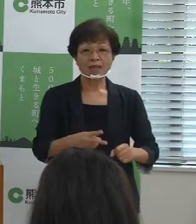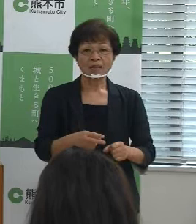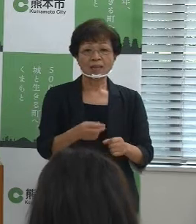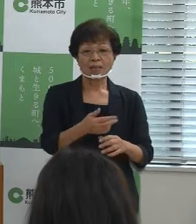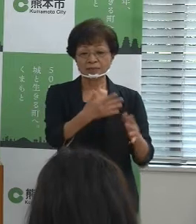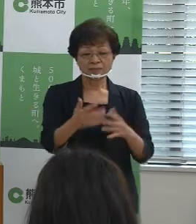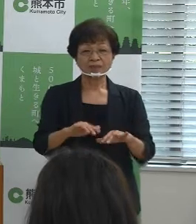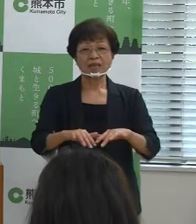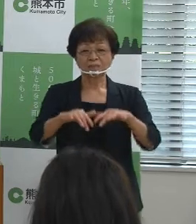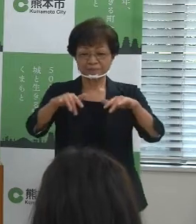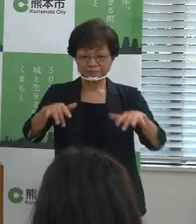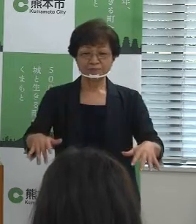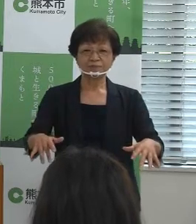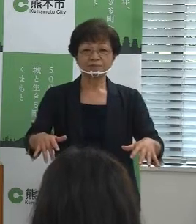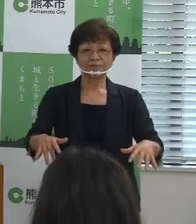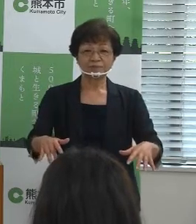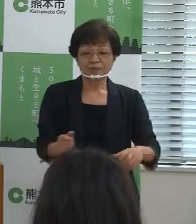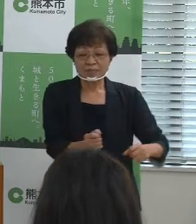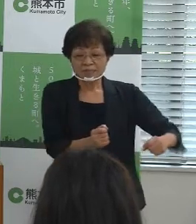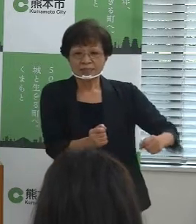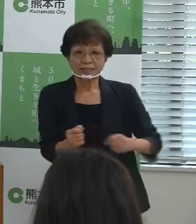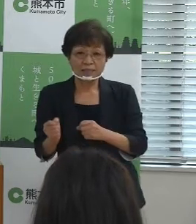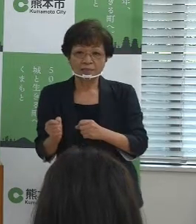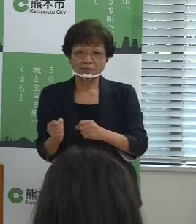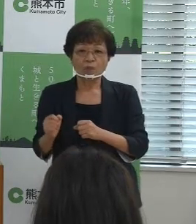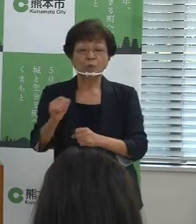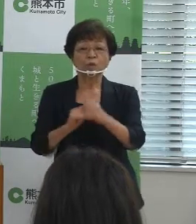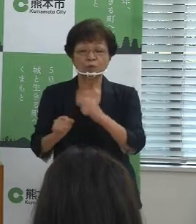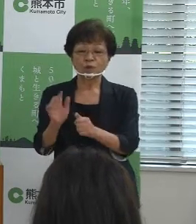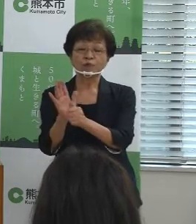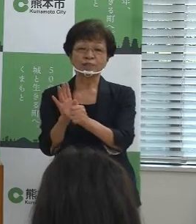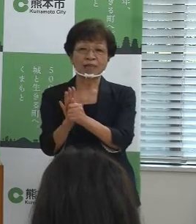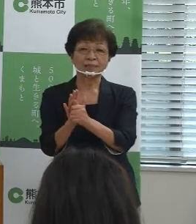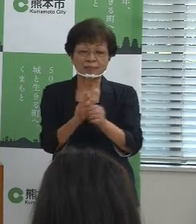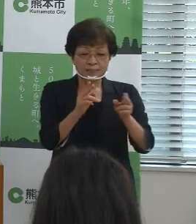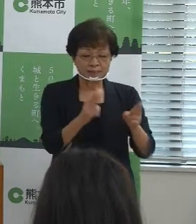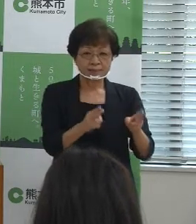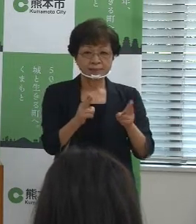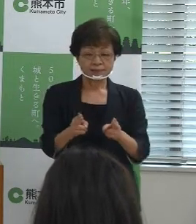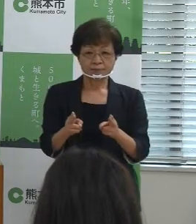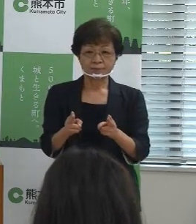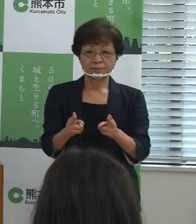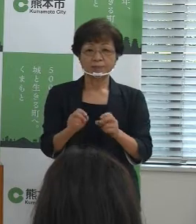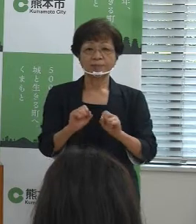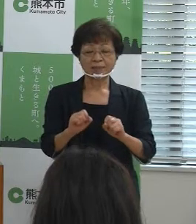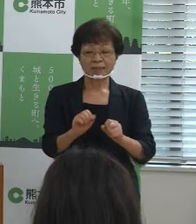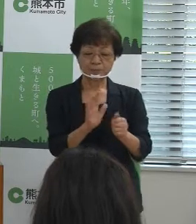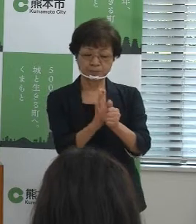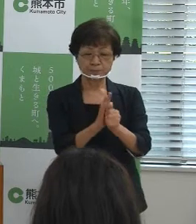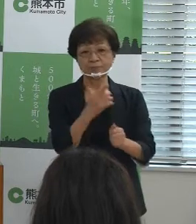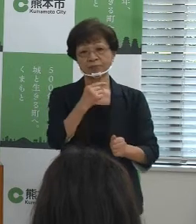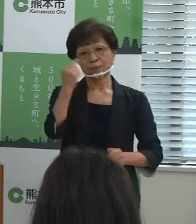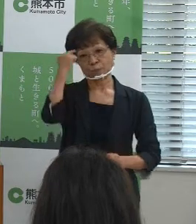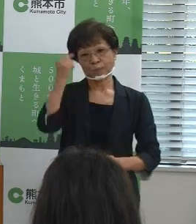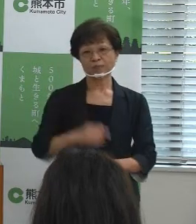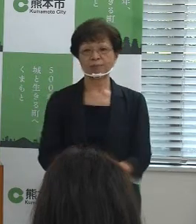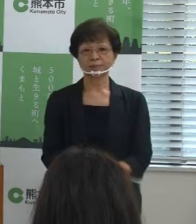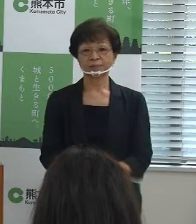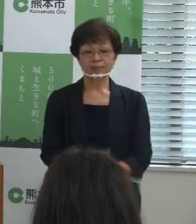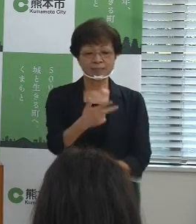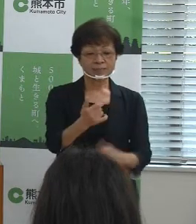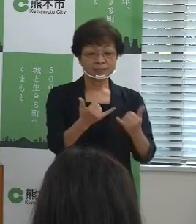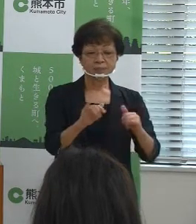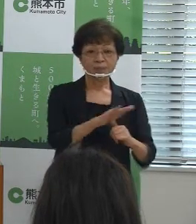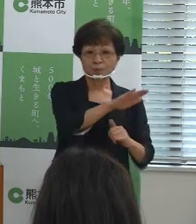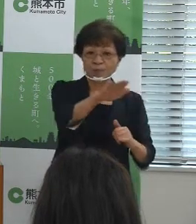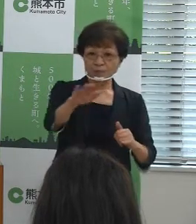等の災害発生時の避難行動支援など万全の体制を整え対応してまいりたいと考えております。市民の皆